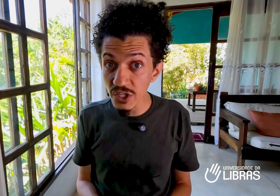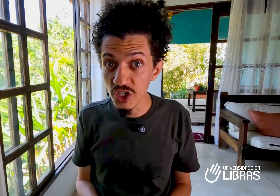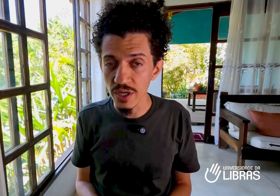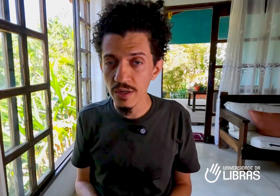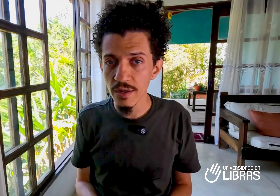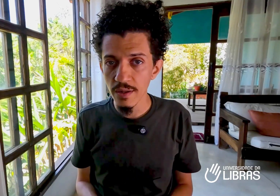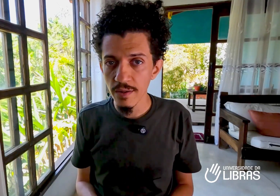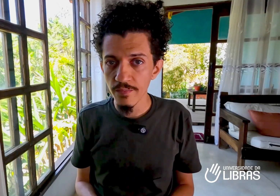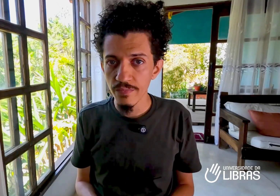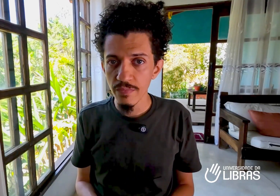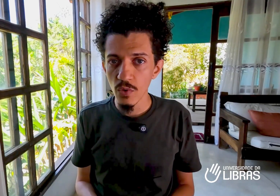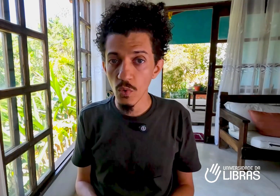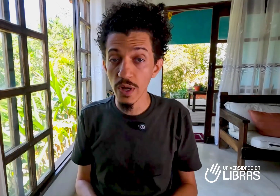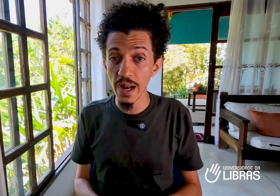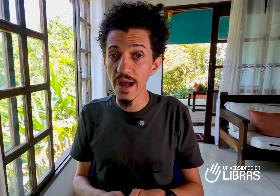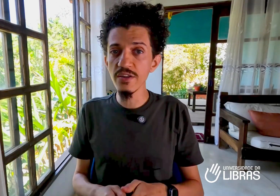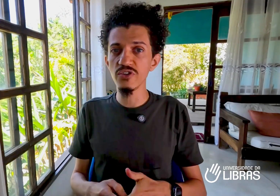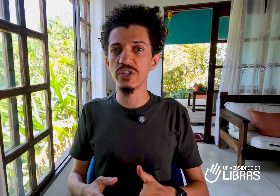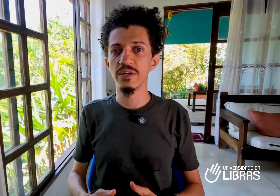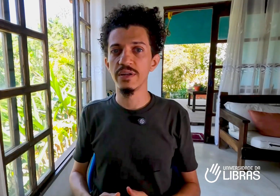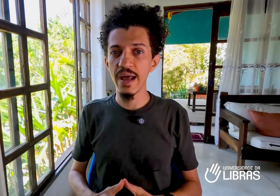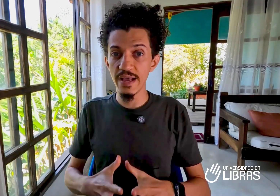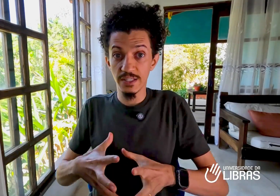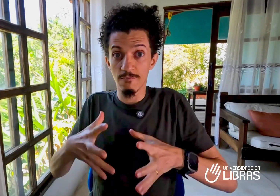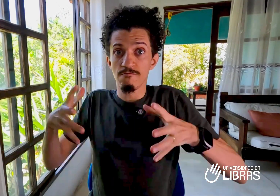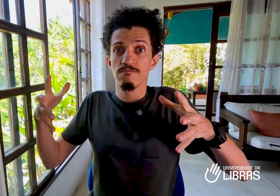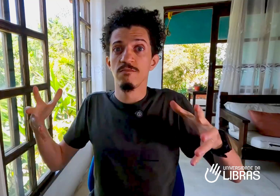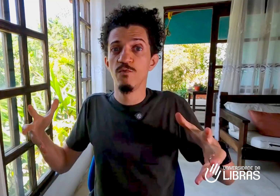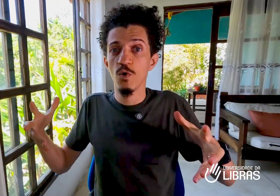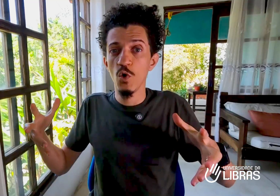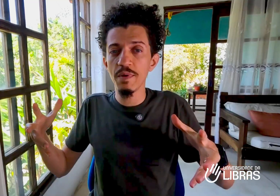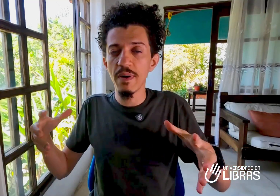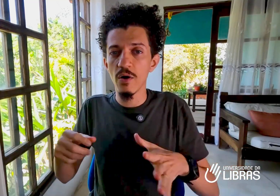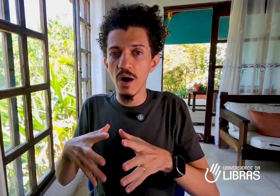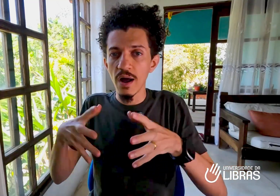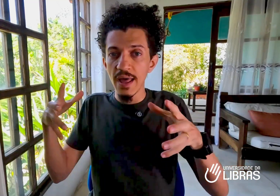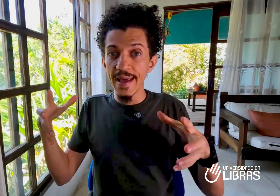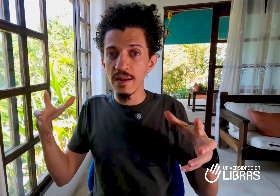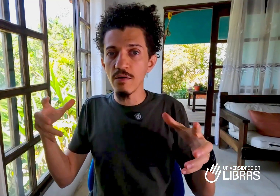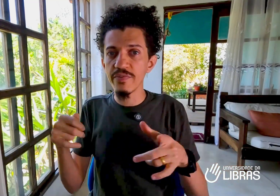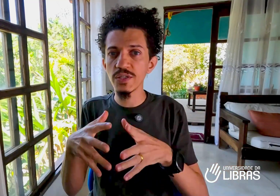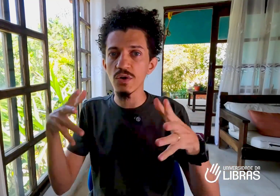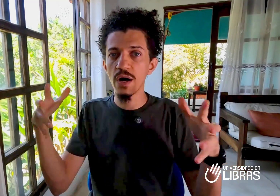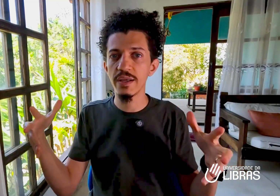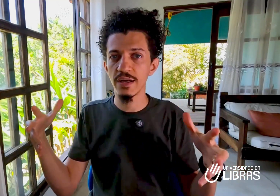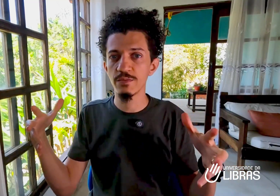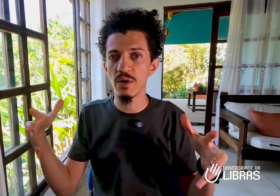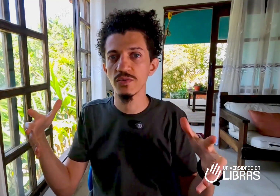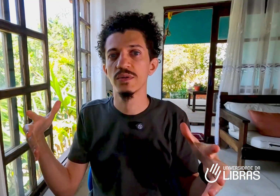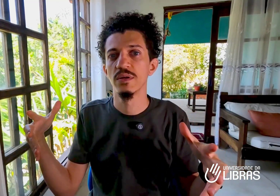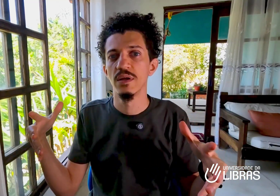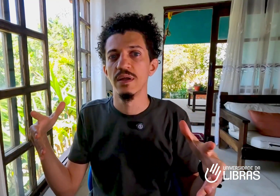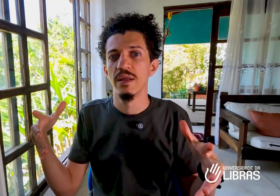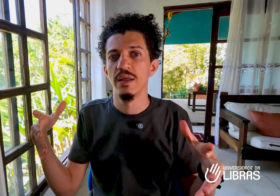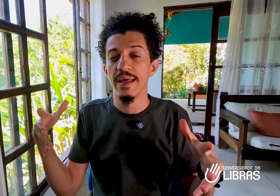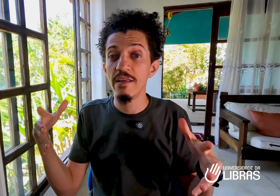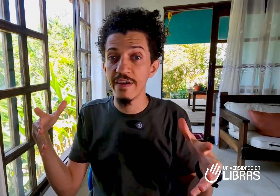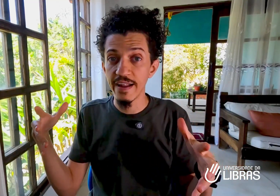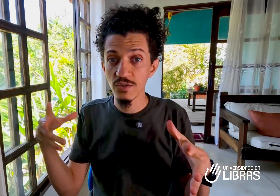grande, o grande, né, esse volume maior, ele não vem só aqui nas mãos. Ele vem na sua